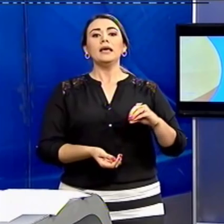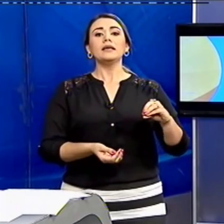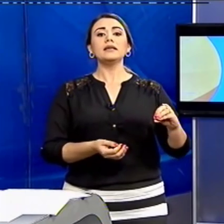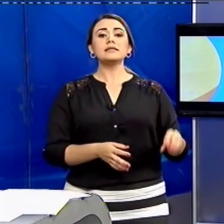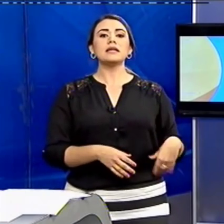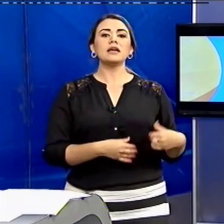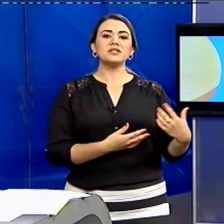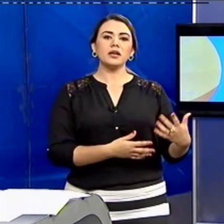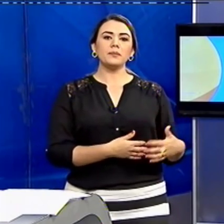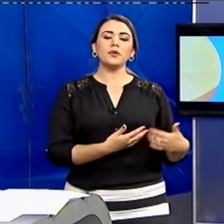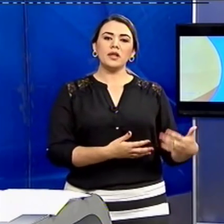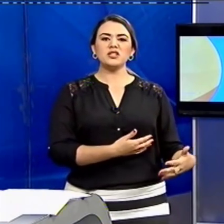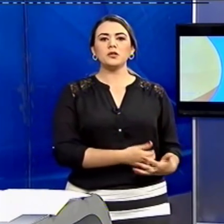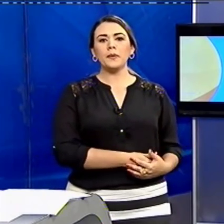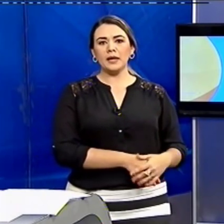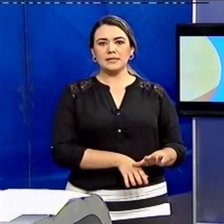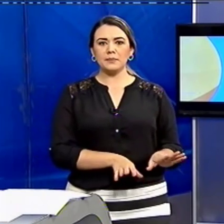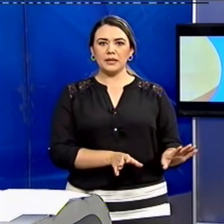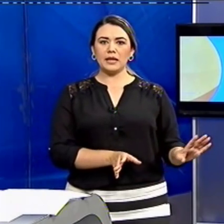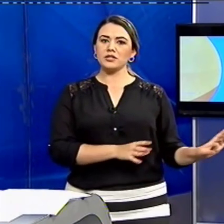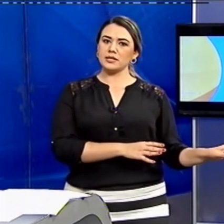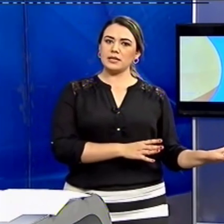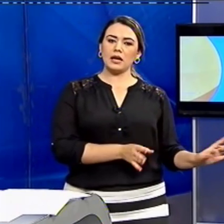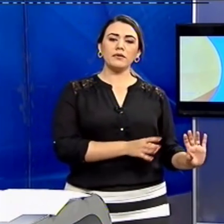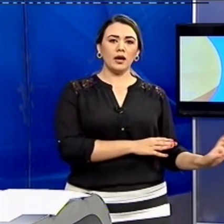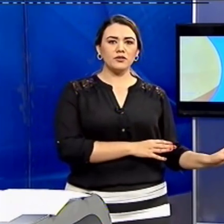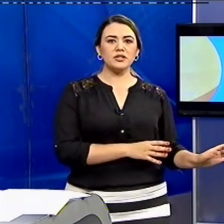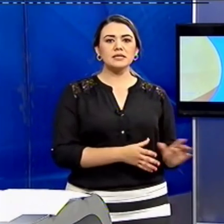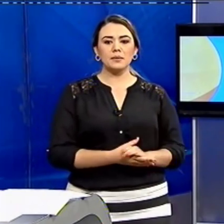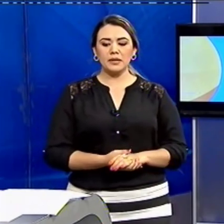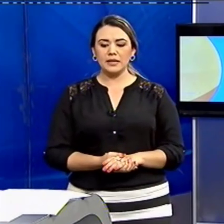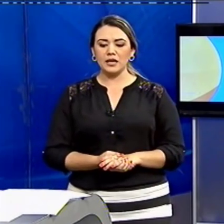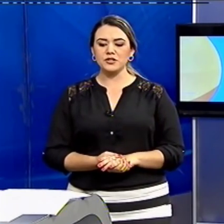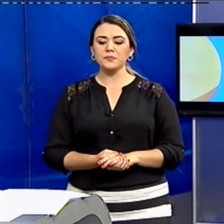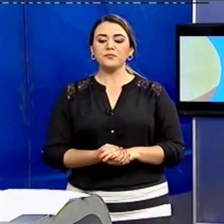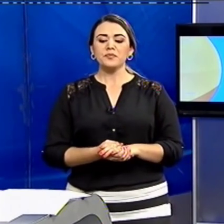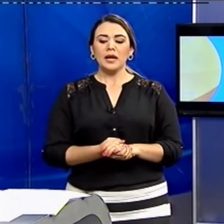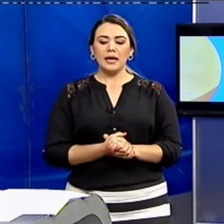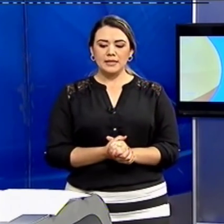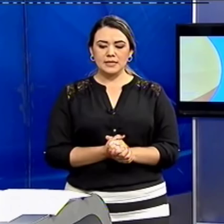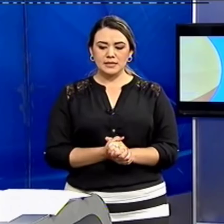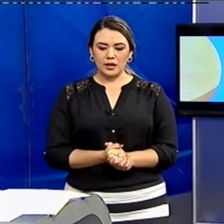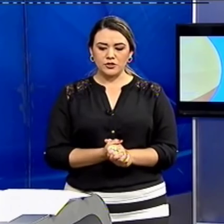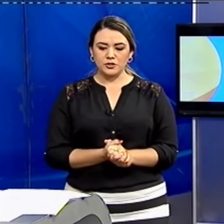que esteja aí protegido pela estabilidade decenal, que é a antiga estabilidade existente.